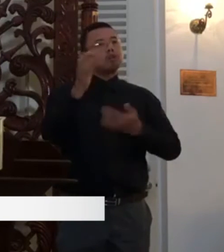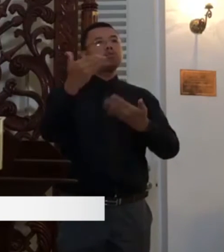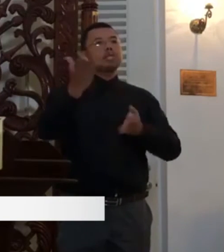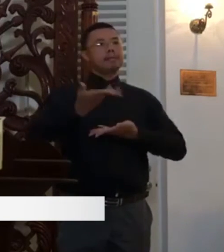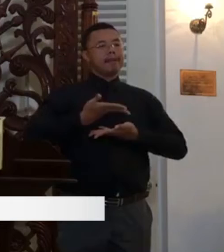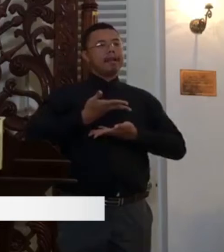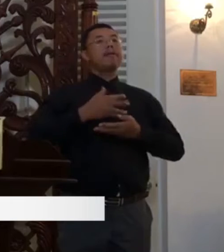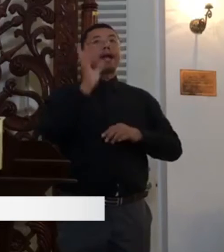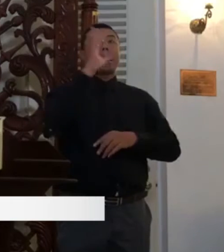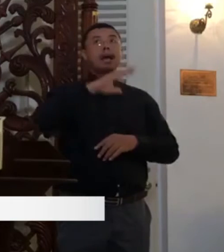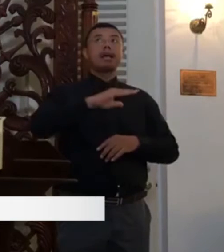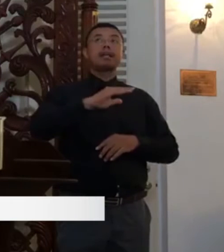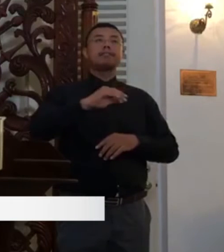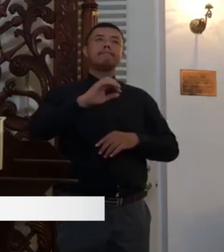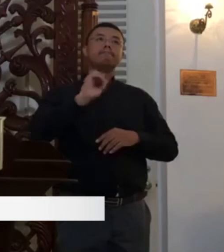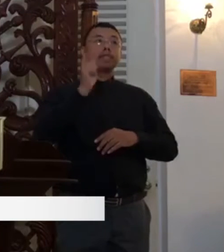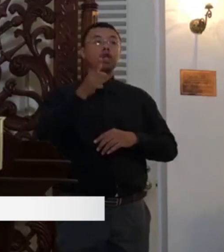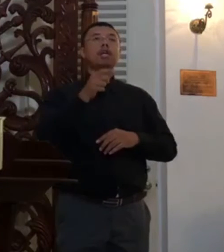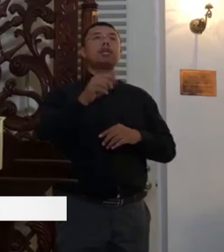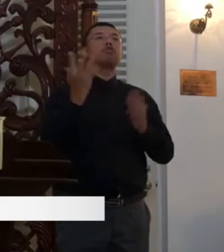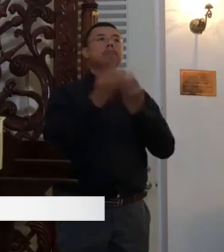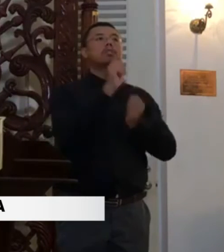akan ada 1,25 juta